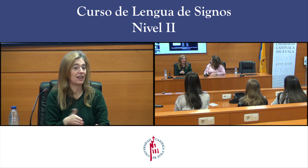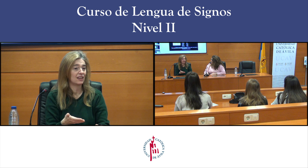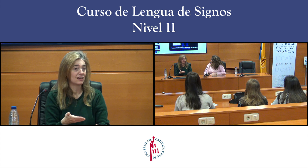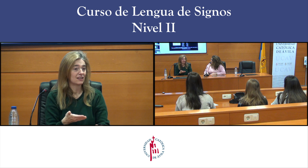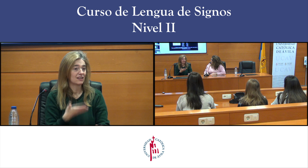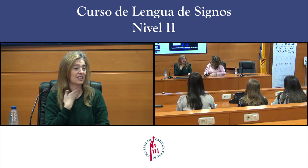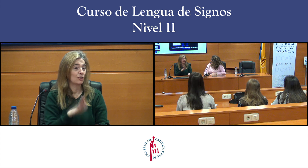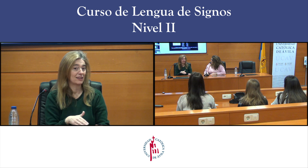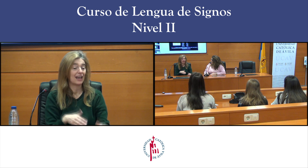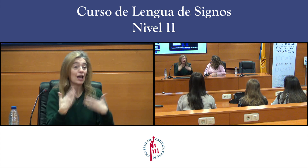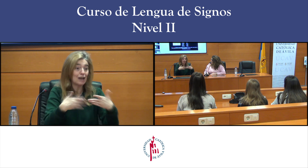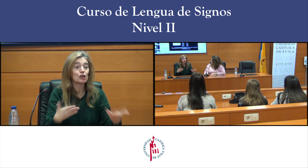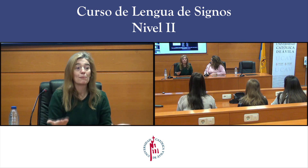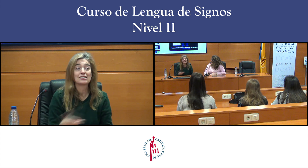me apetece comer